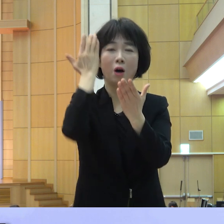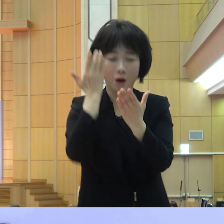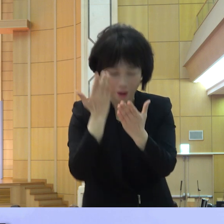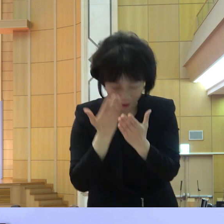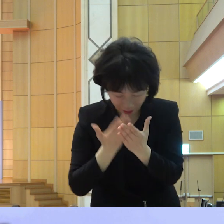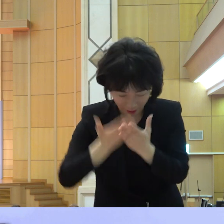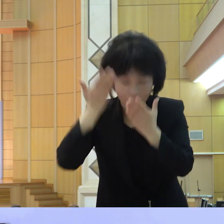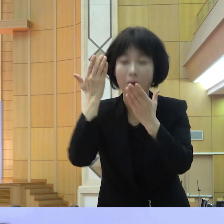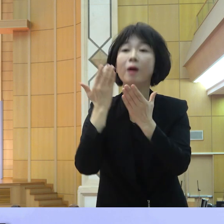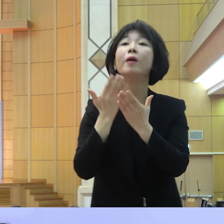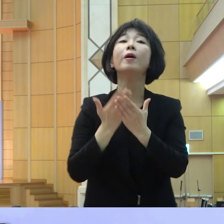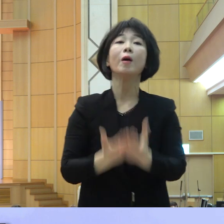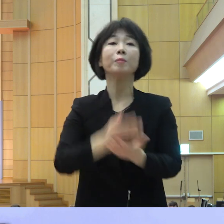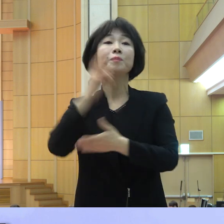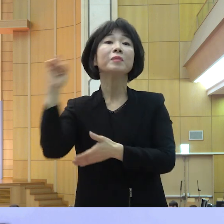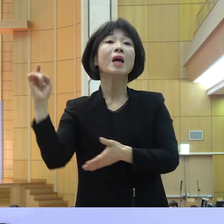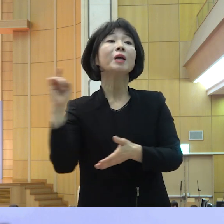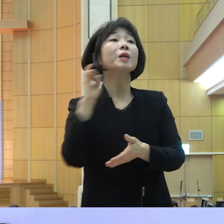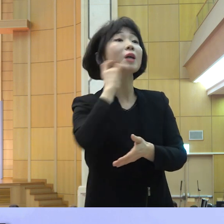임하소서. 영광